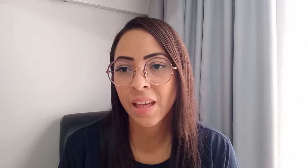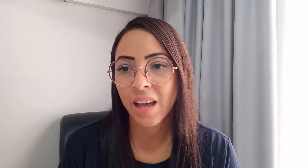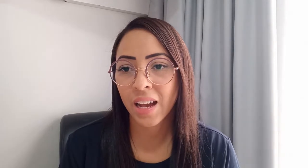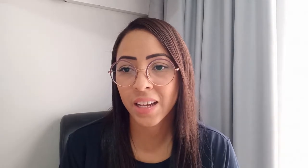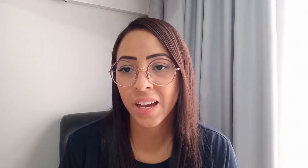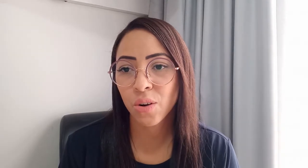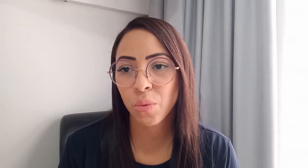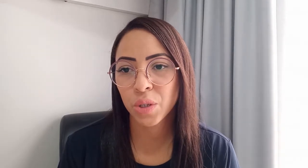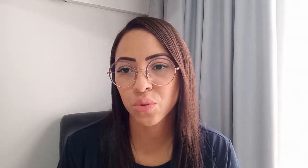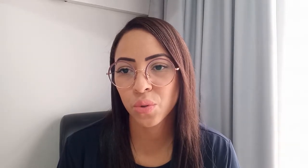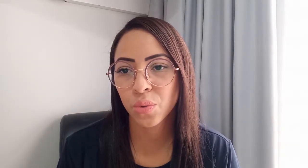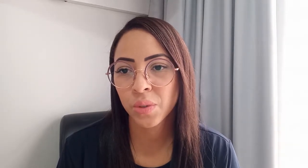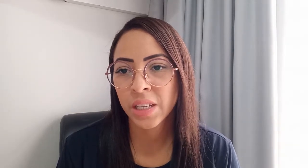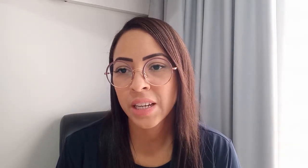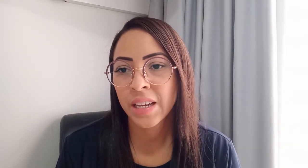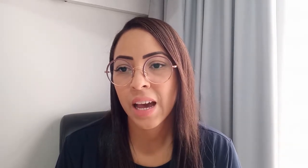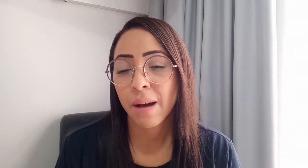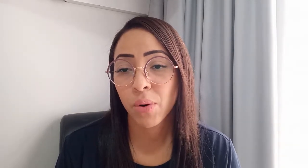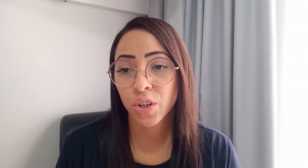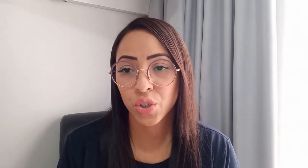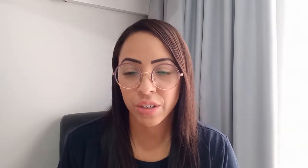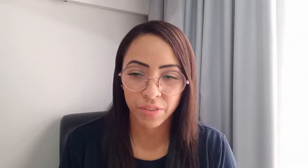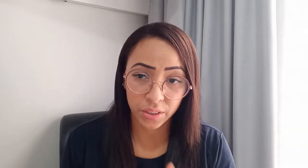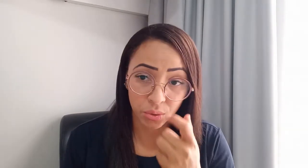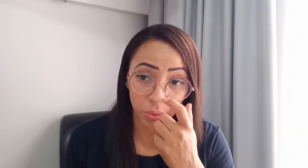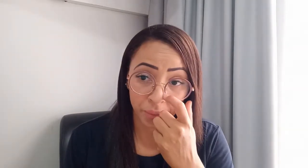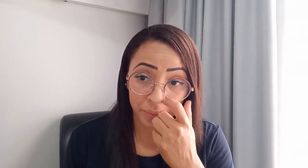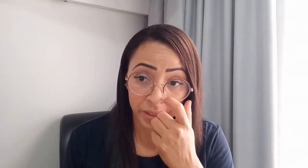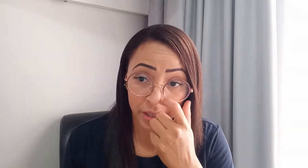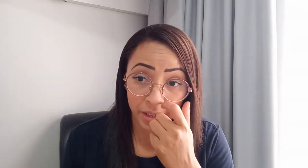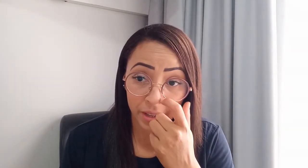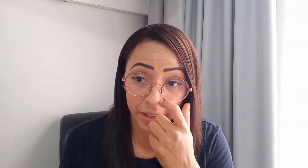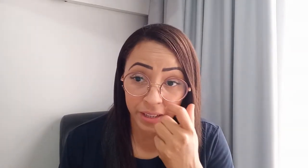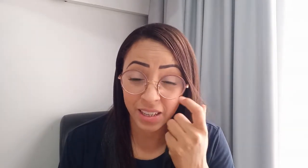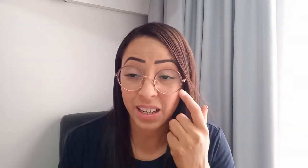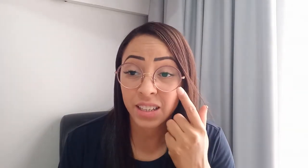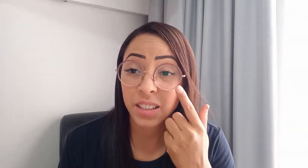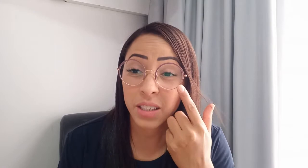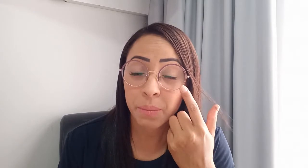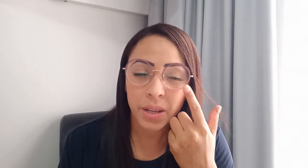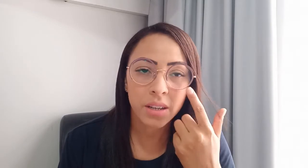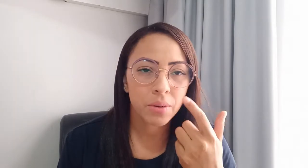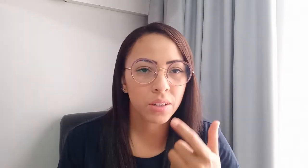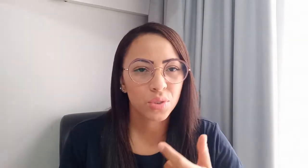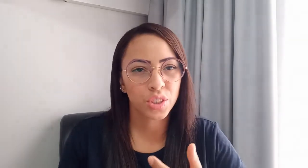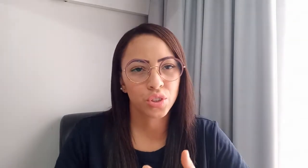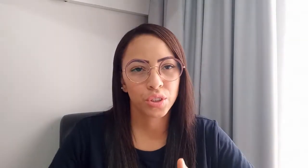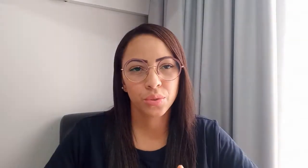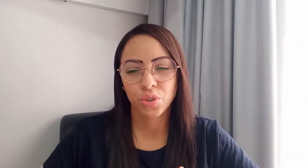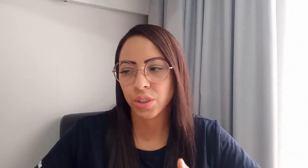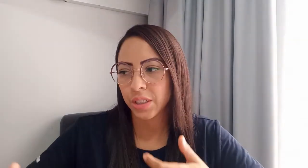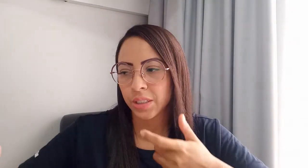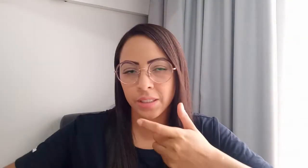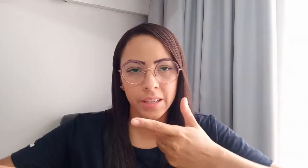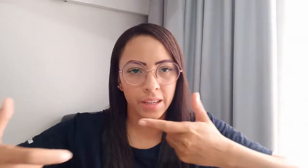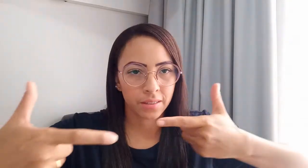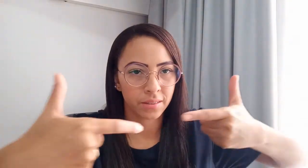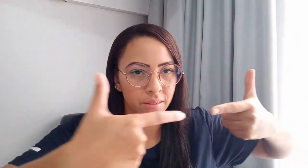A guerra começou, a morte enfrentou. Aqui também não é o sentido de guerras,